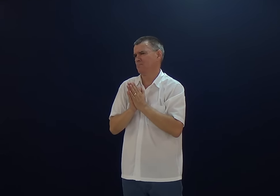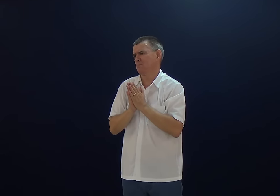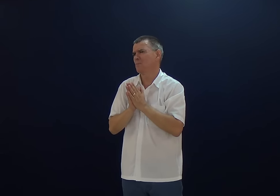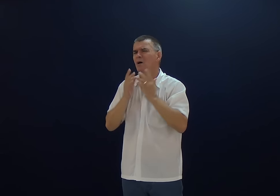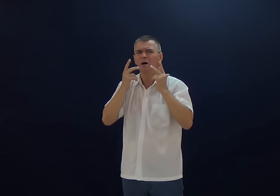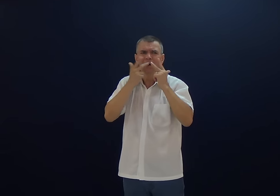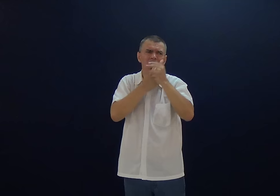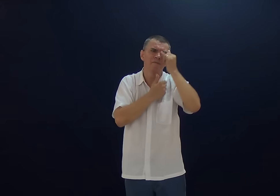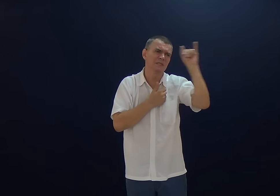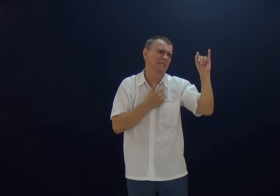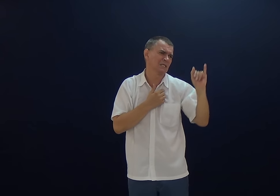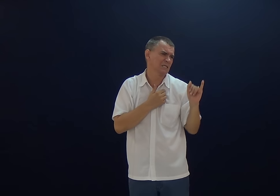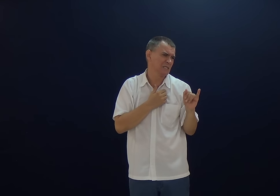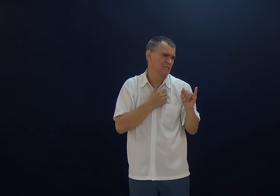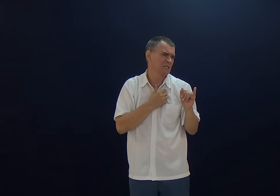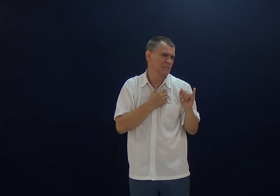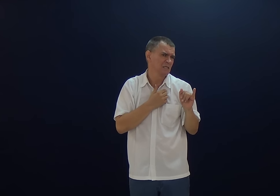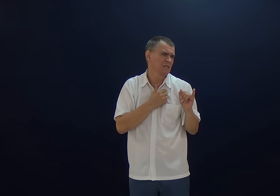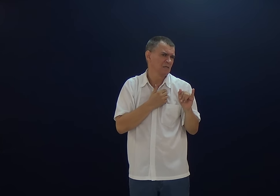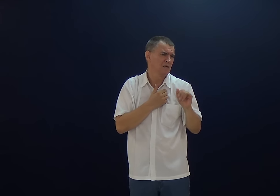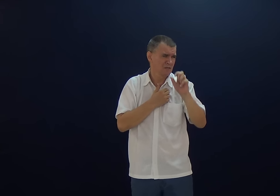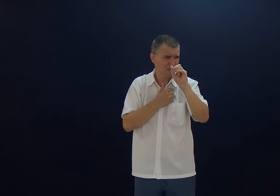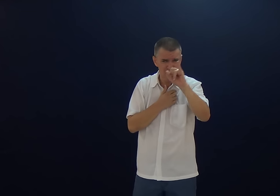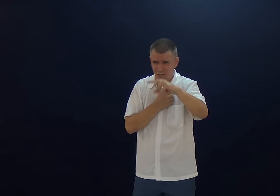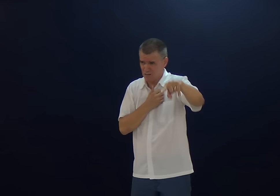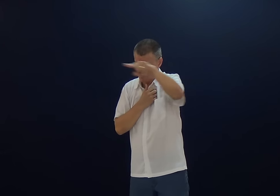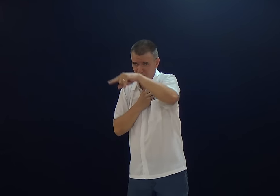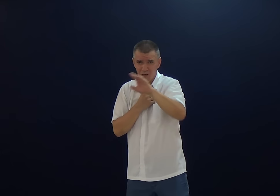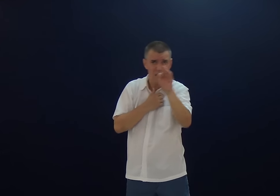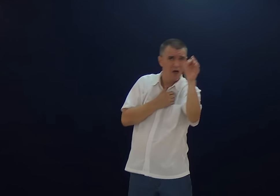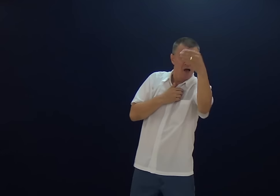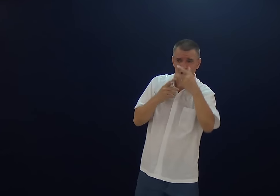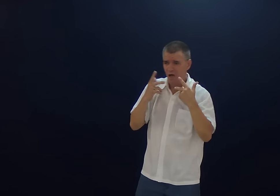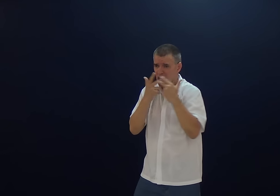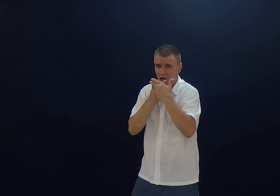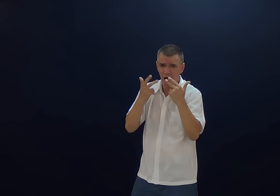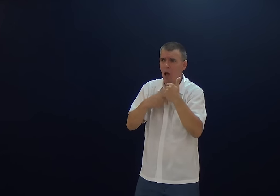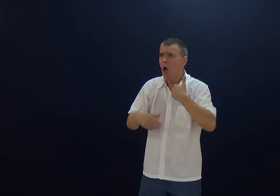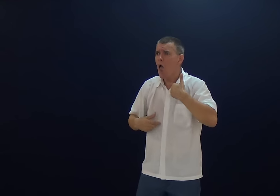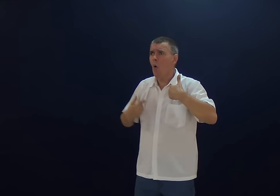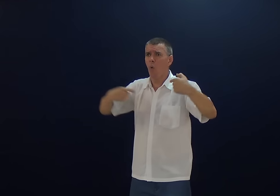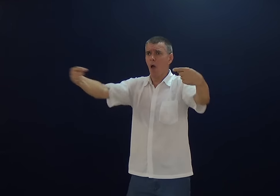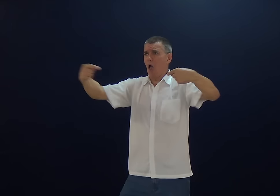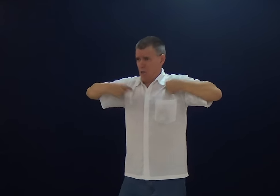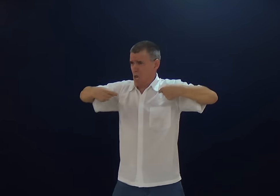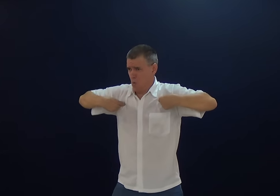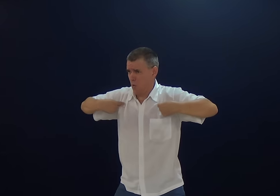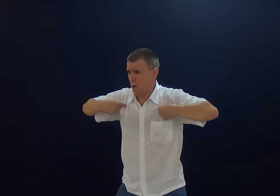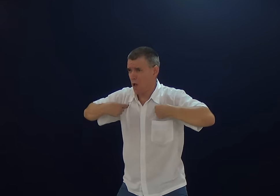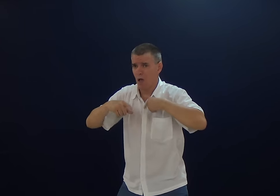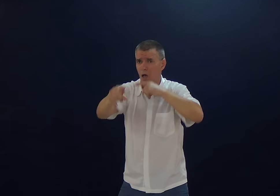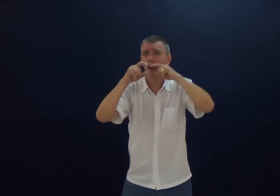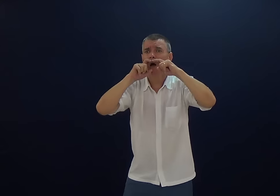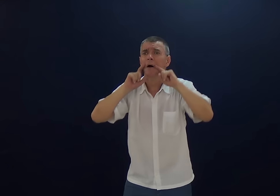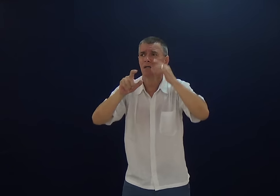o nosso foco evite fofó evite essa prática evite estar ali atrás por exemplo